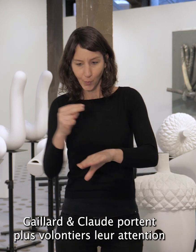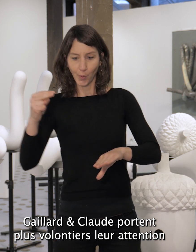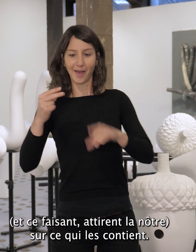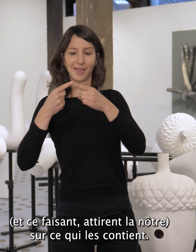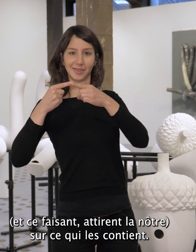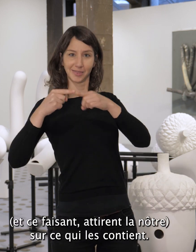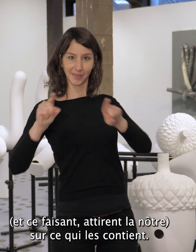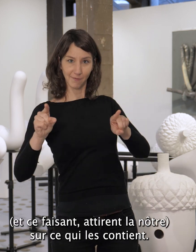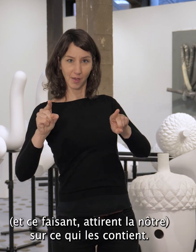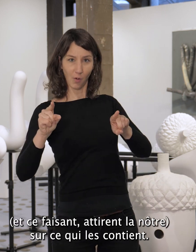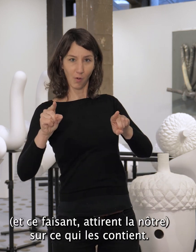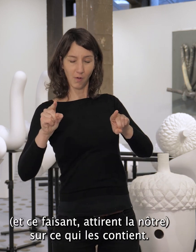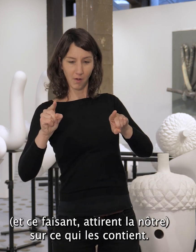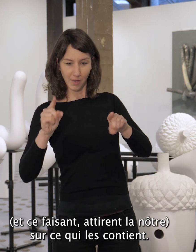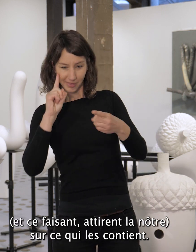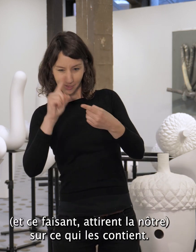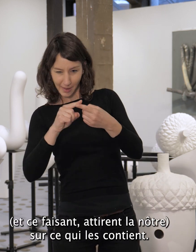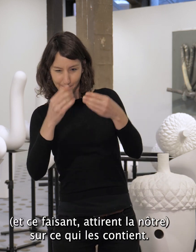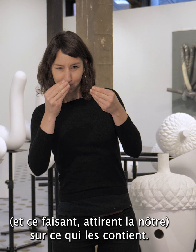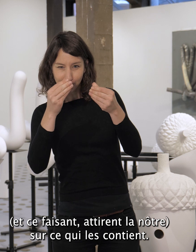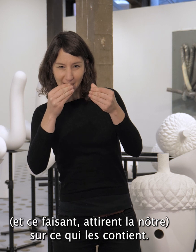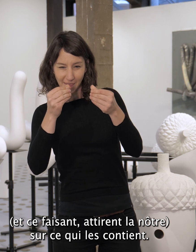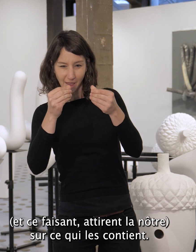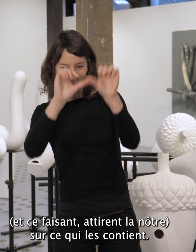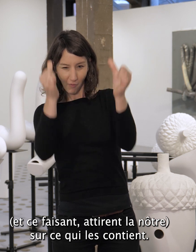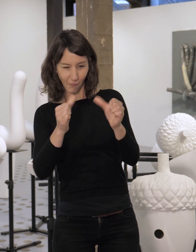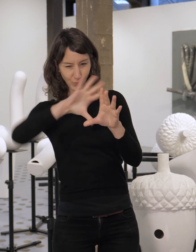ce faisant attirent la nôtre, sur ce qui les contient.